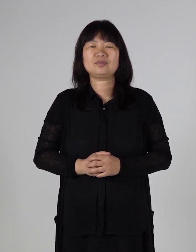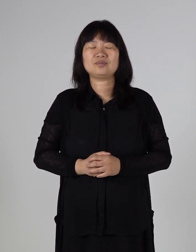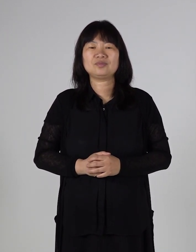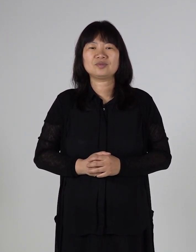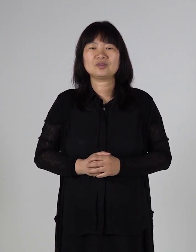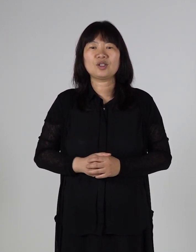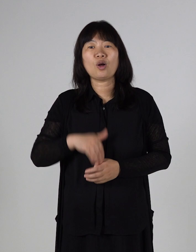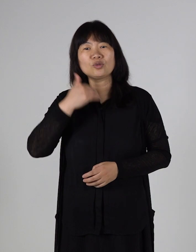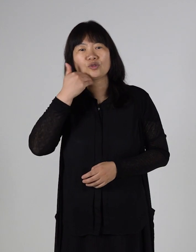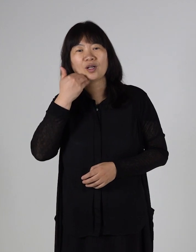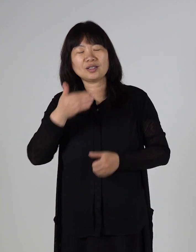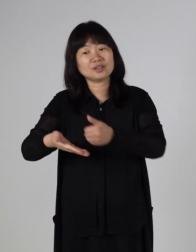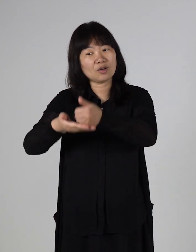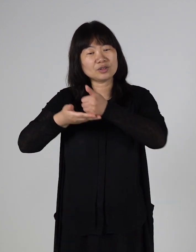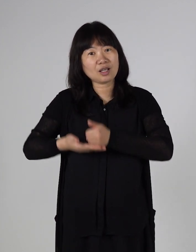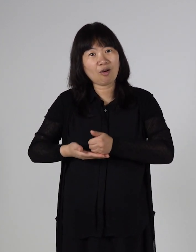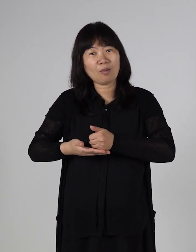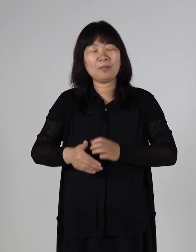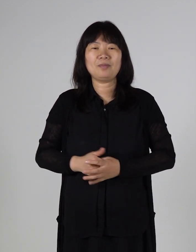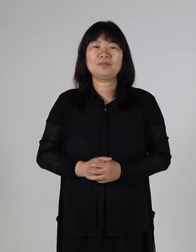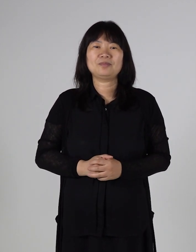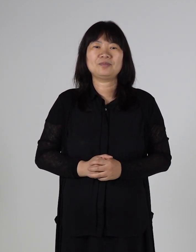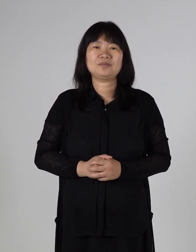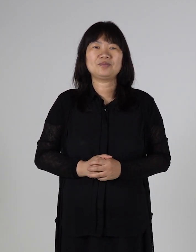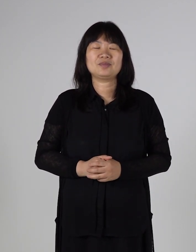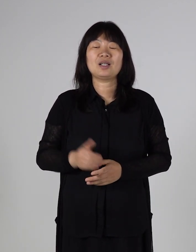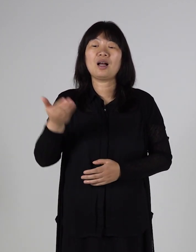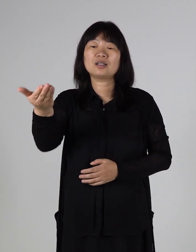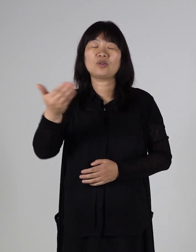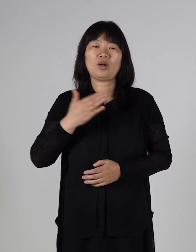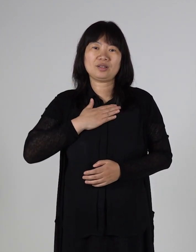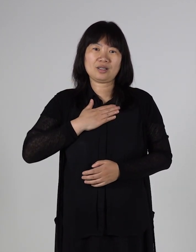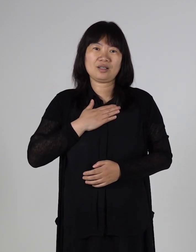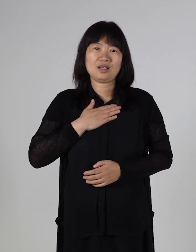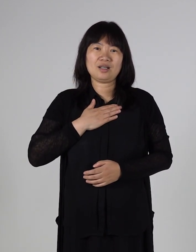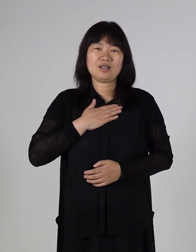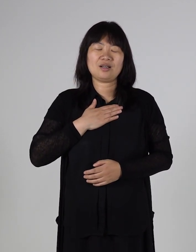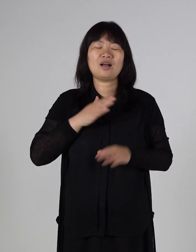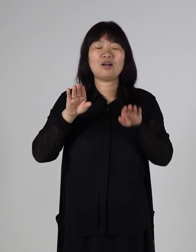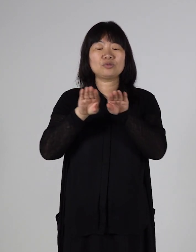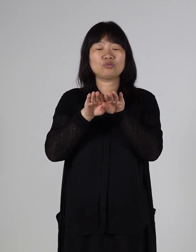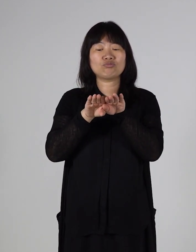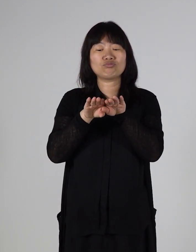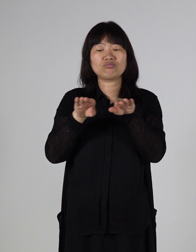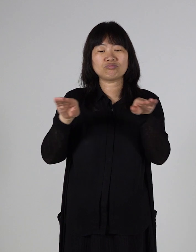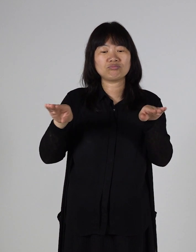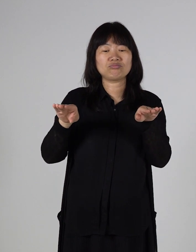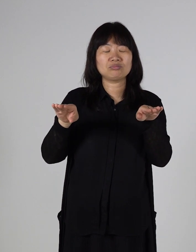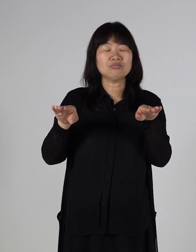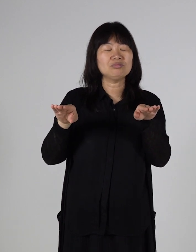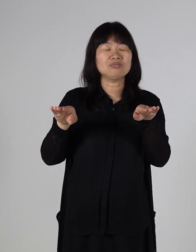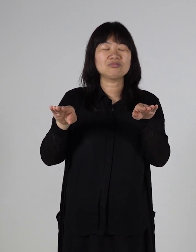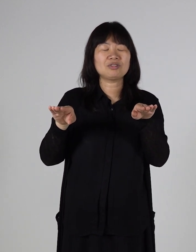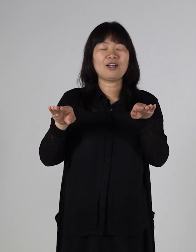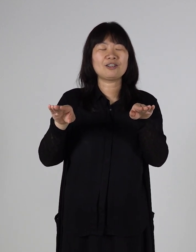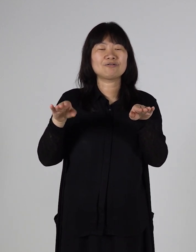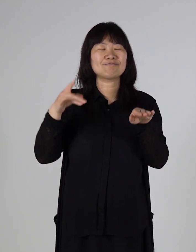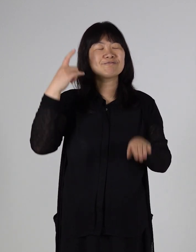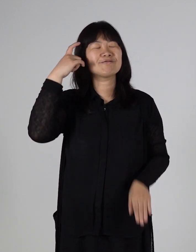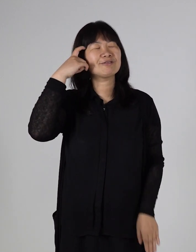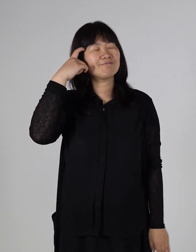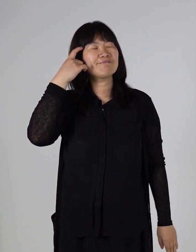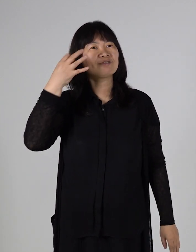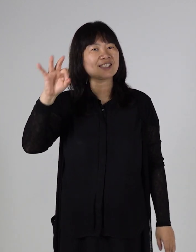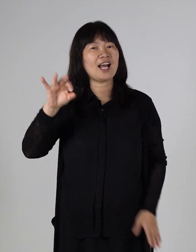여러분, 우리가 누군가를 영접하는 것은 그와 내가 동등한 가치와 존재라고 여겨질